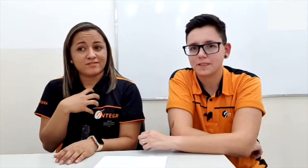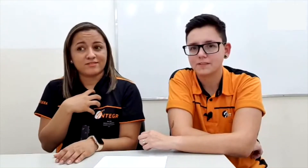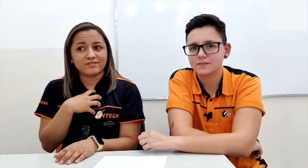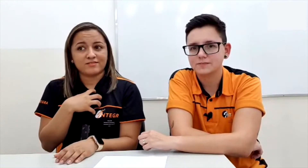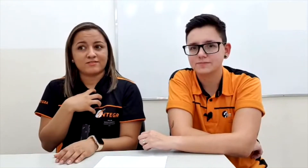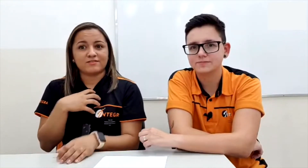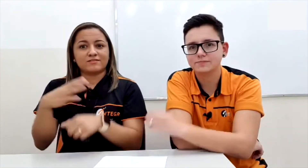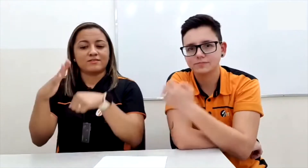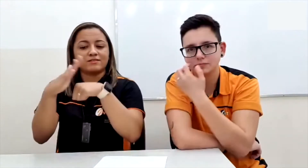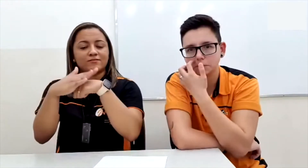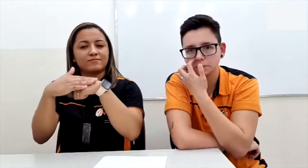sinto